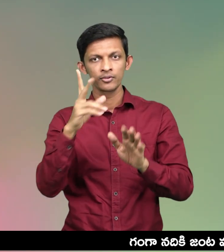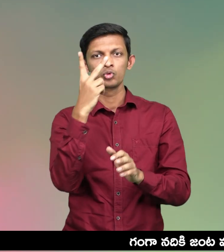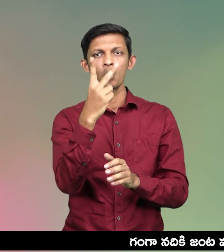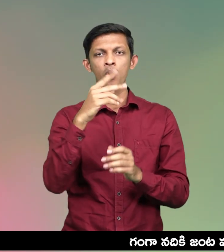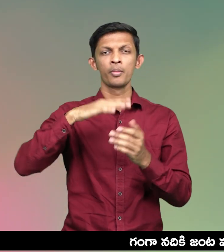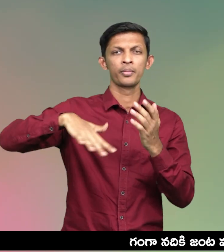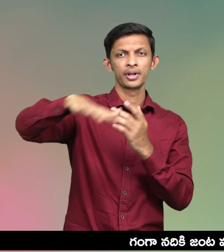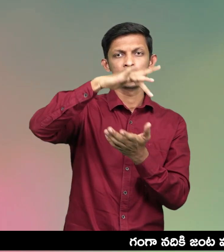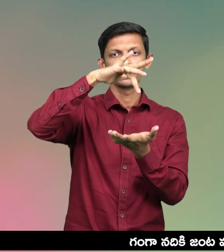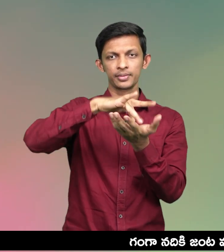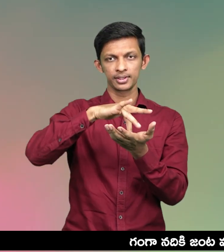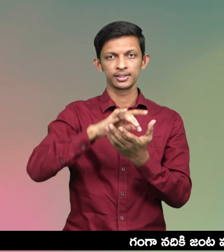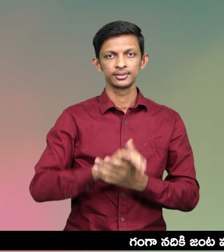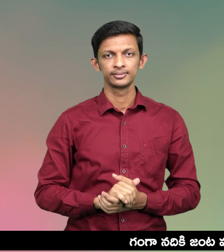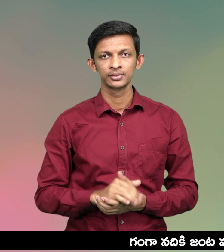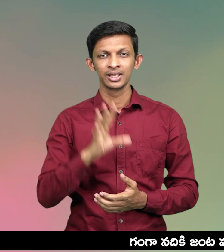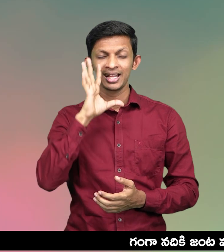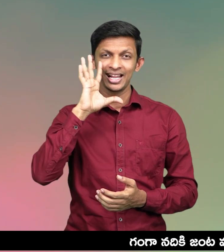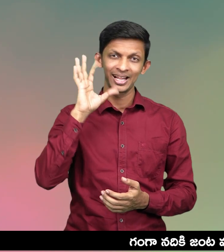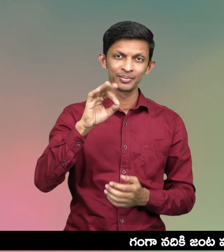గంగానదికి జంట వనరులు ఉన్నాయి. ప్రధాన మూలంది